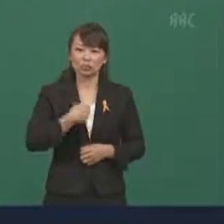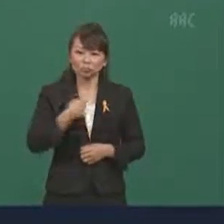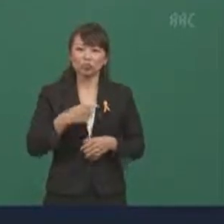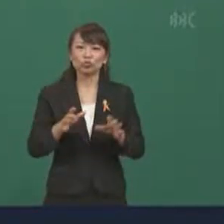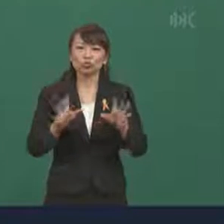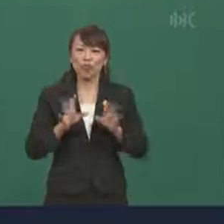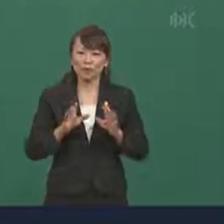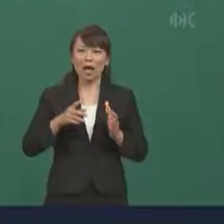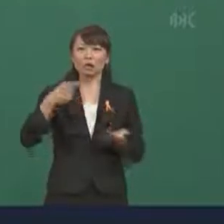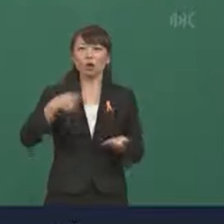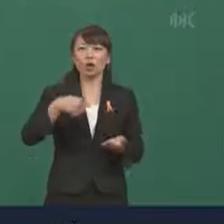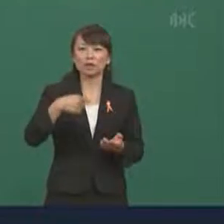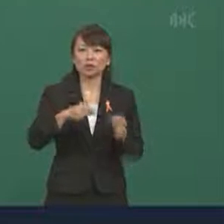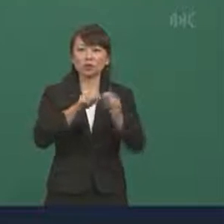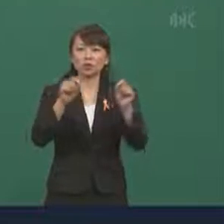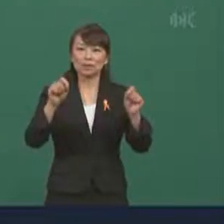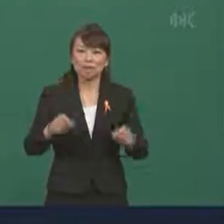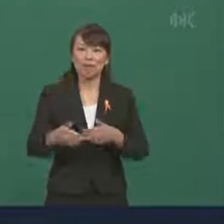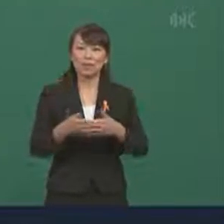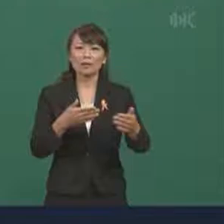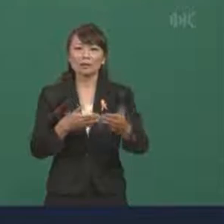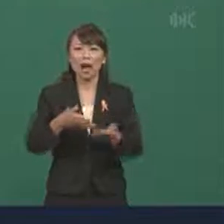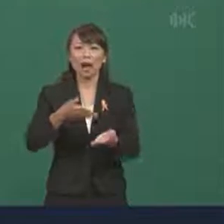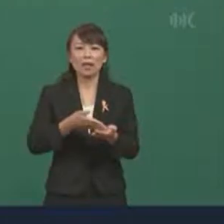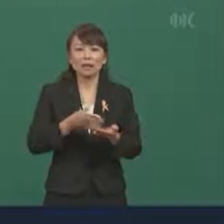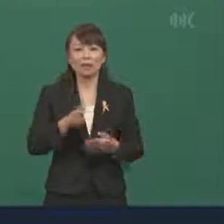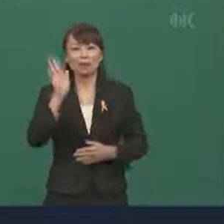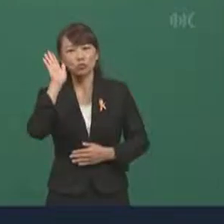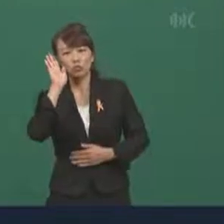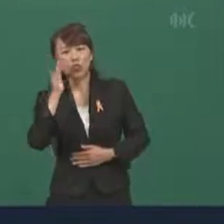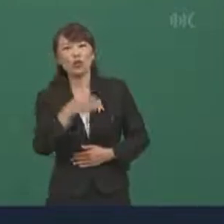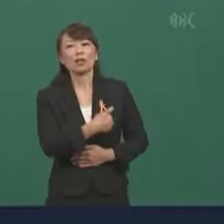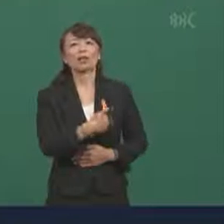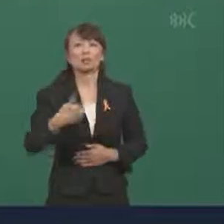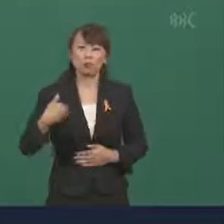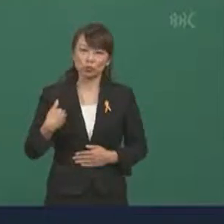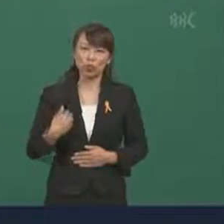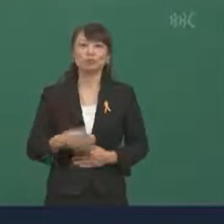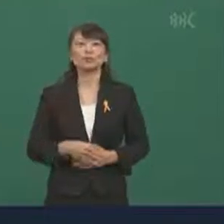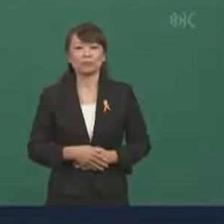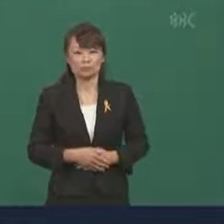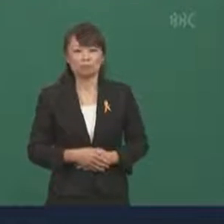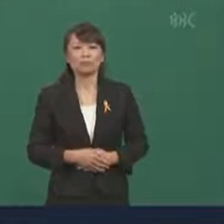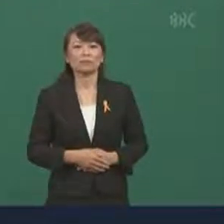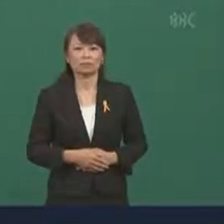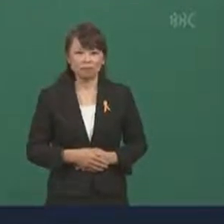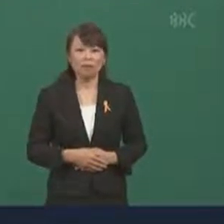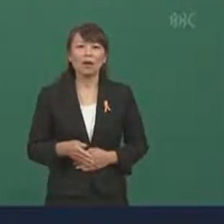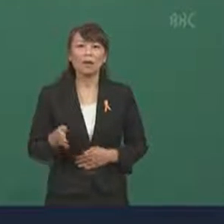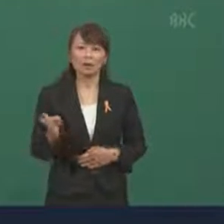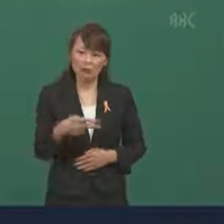聴覚障害者からご自身が受けた教育についての体験談などを聞くことができます。